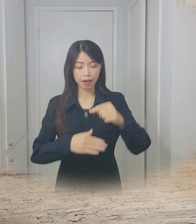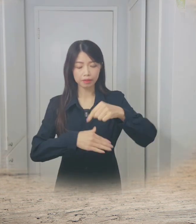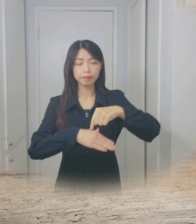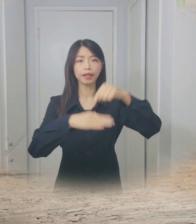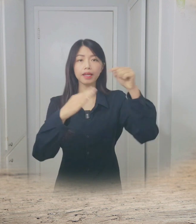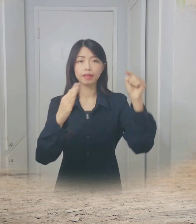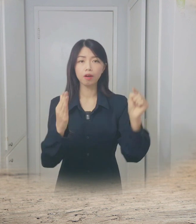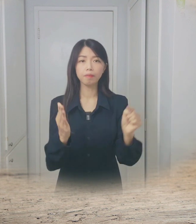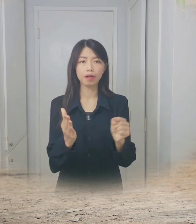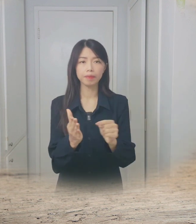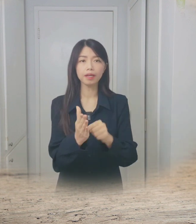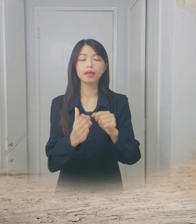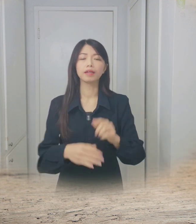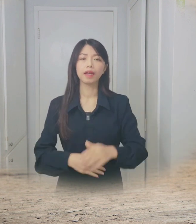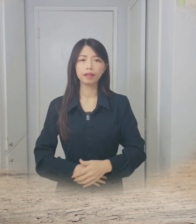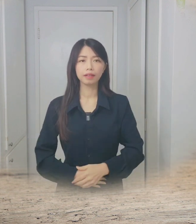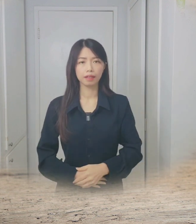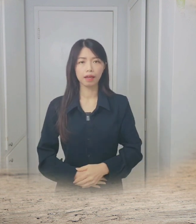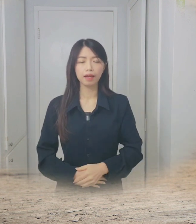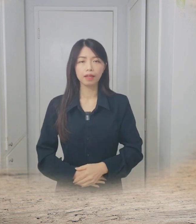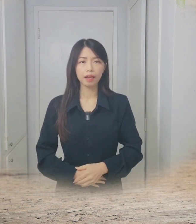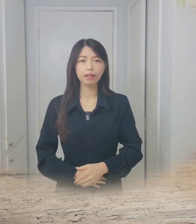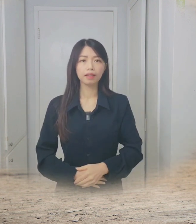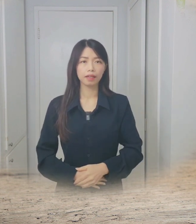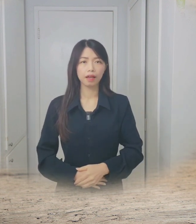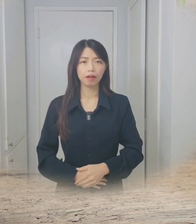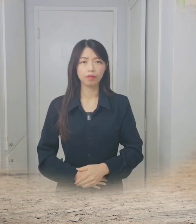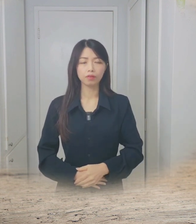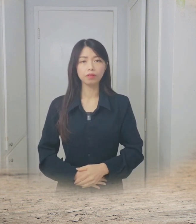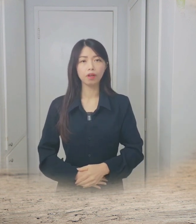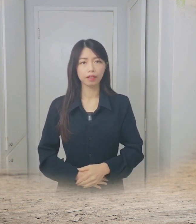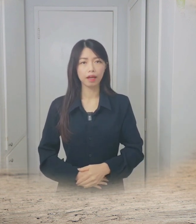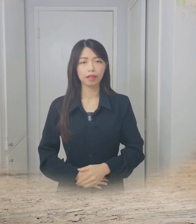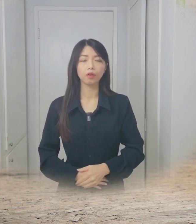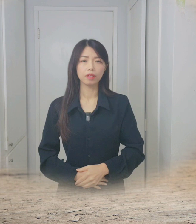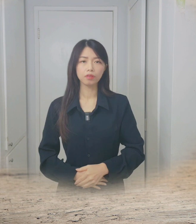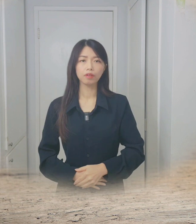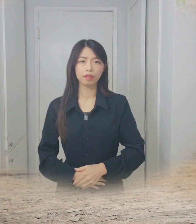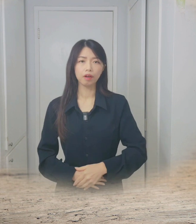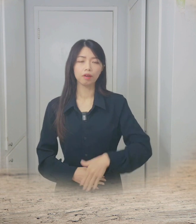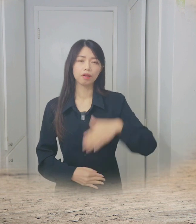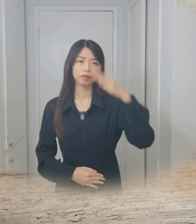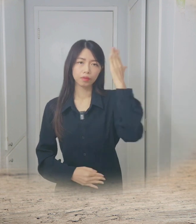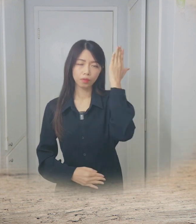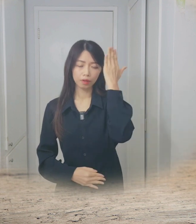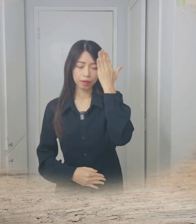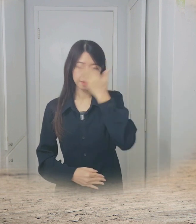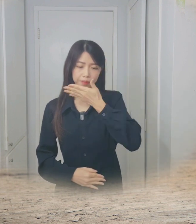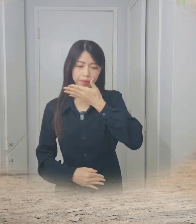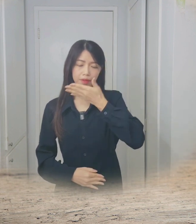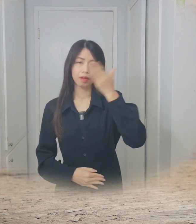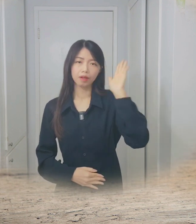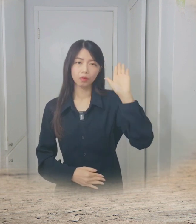마음 아까 했죠. 마음이 깨끗하다 깨끗하다 순결하다 이런 뜻의 수어는요. 손을